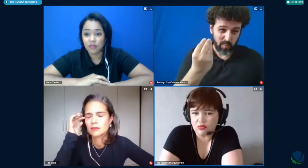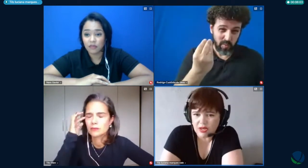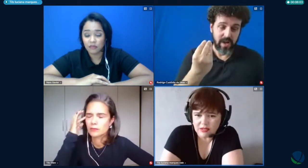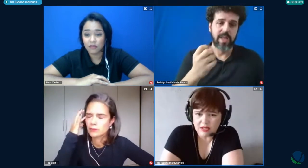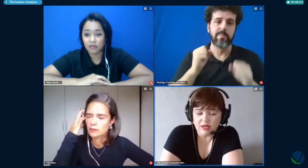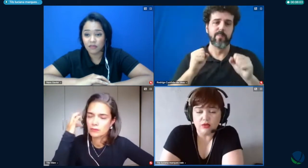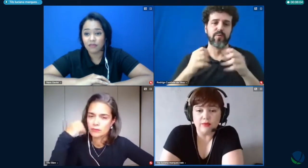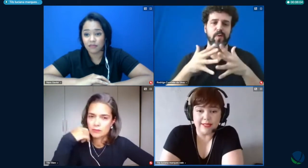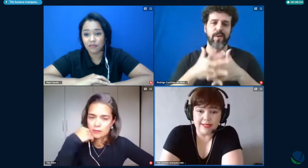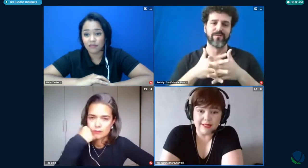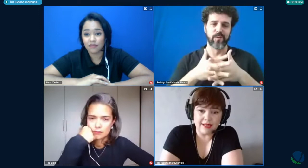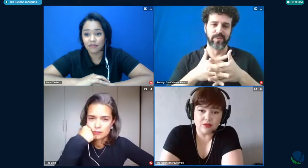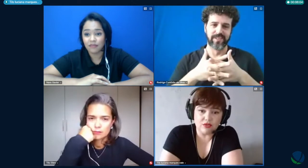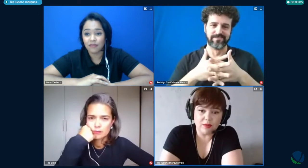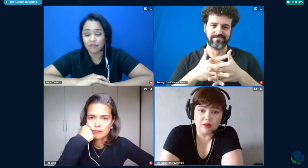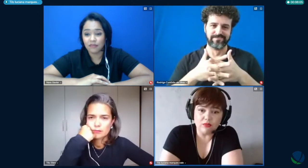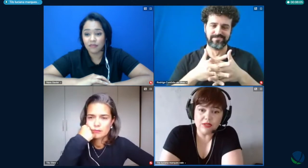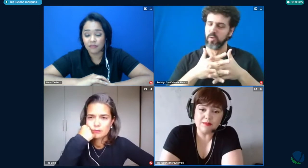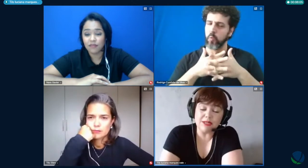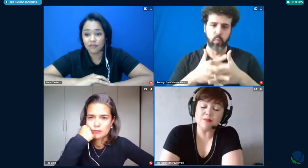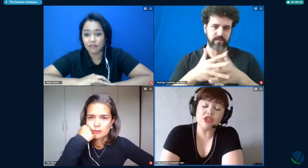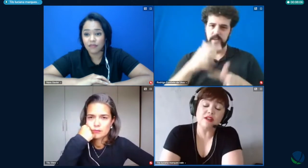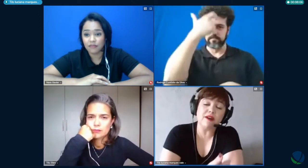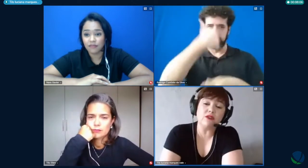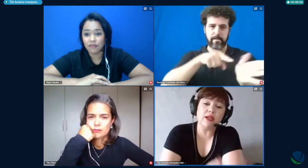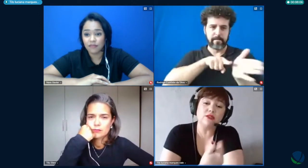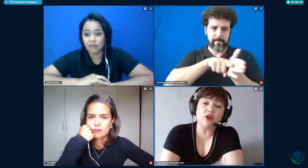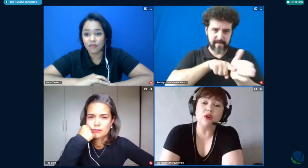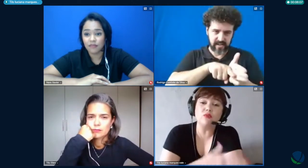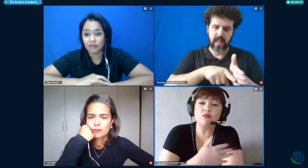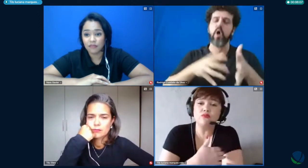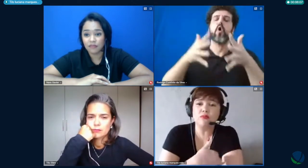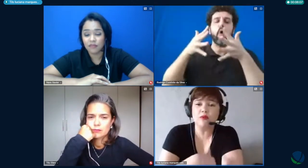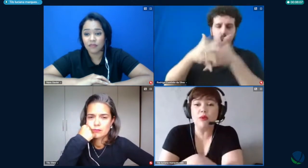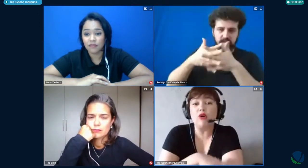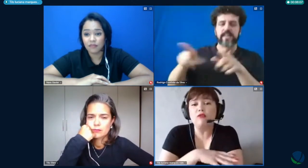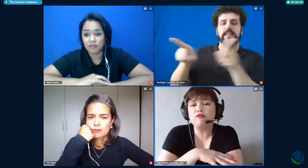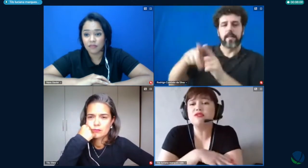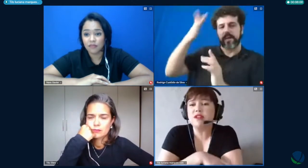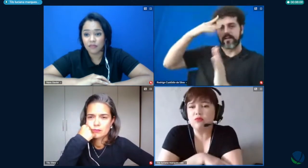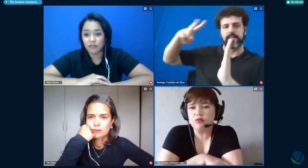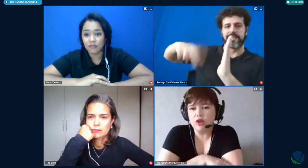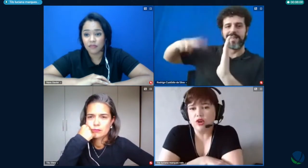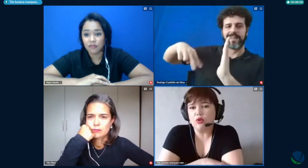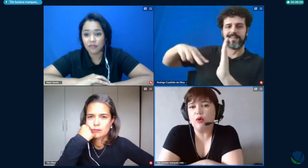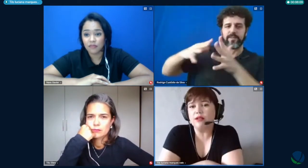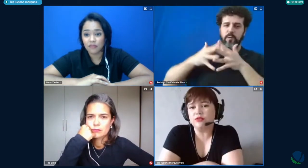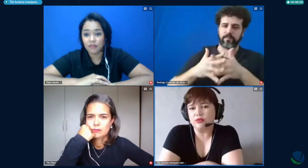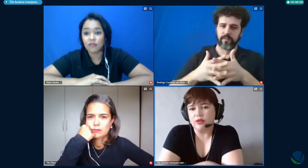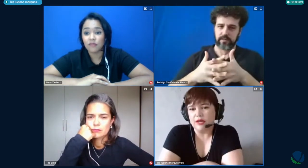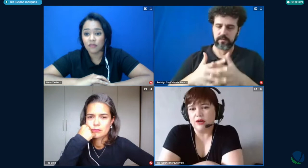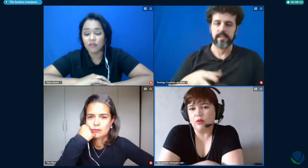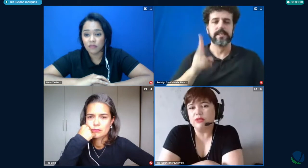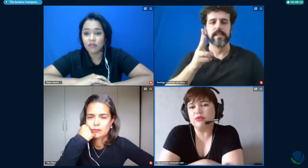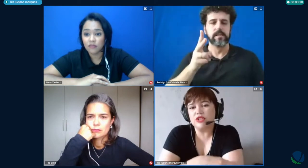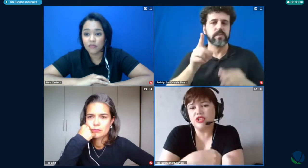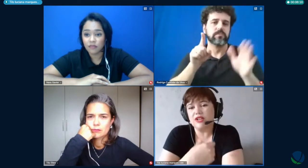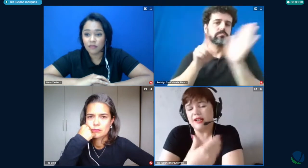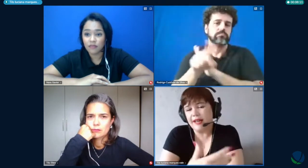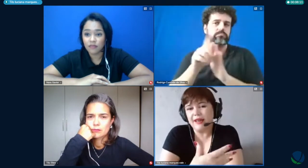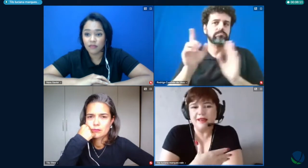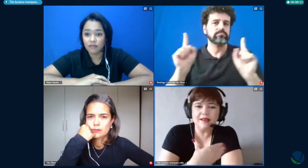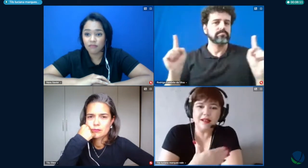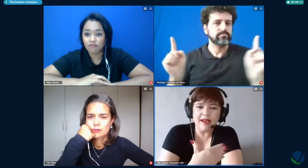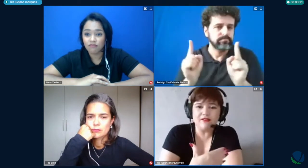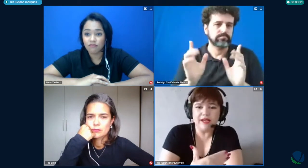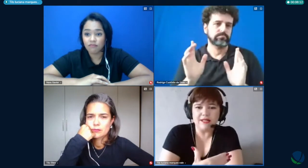estilística sua, com esse excesso de perguntas, mas pode levar o leitor a uma confusão. Quanto? Quando a gente